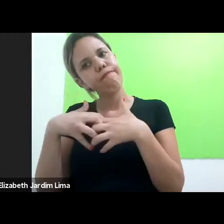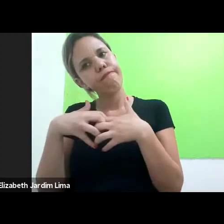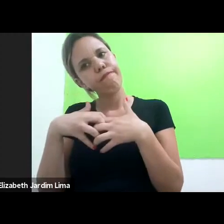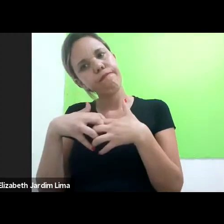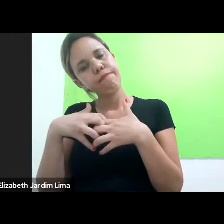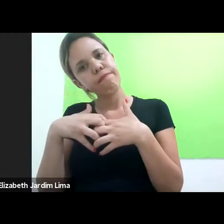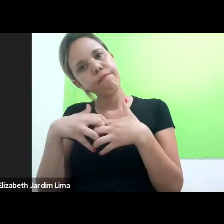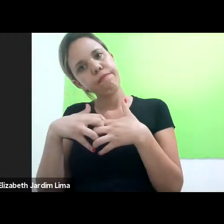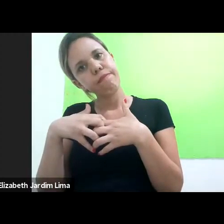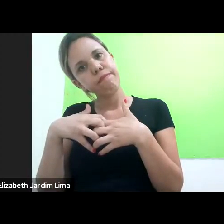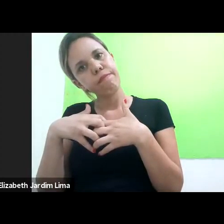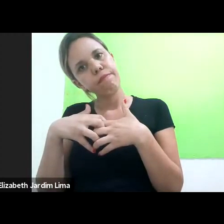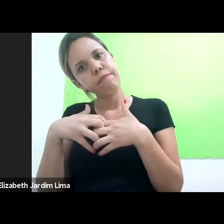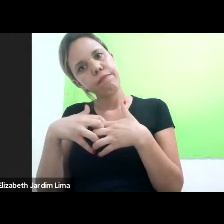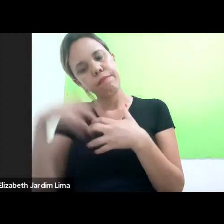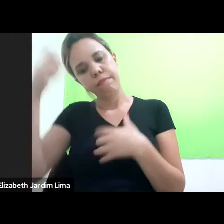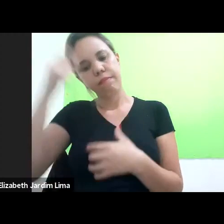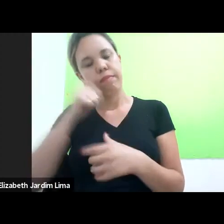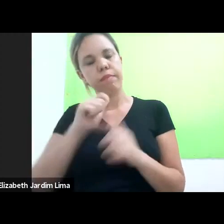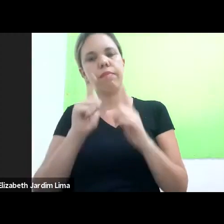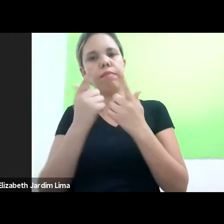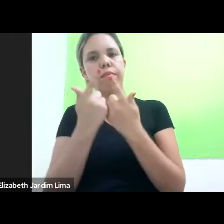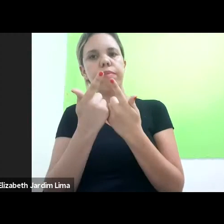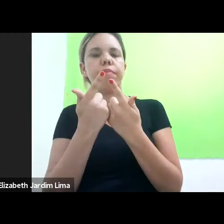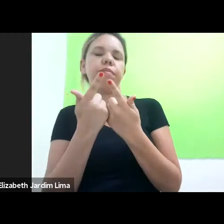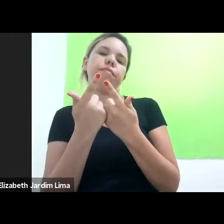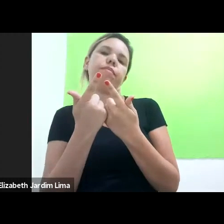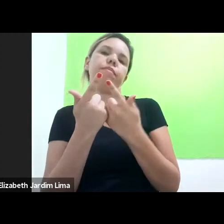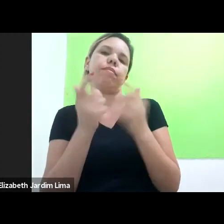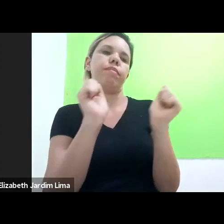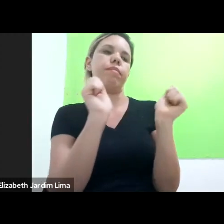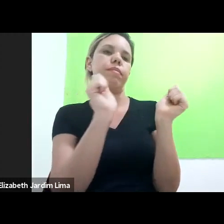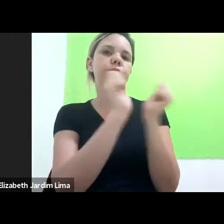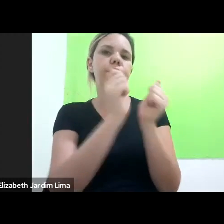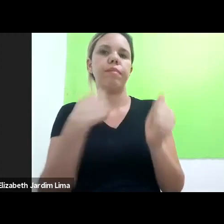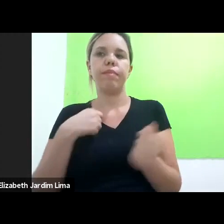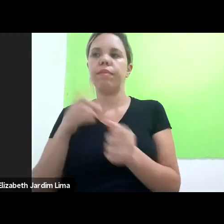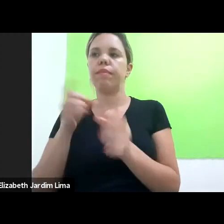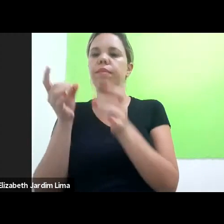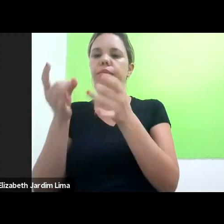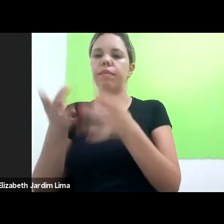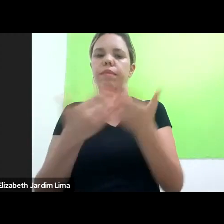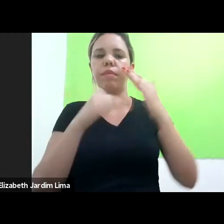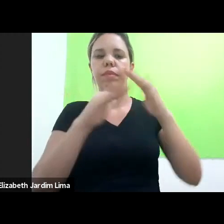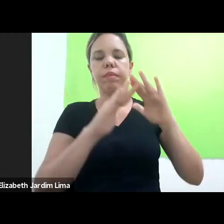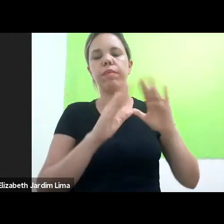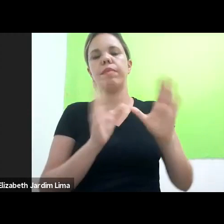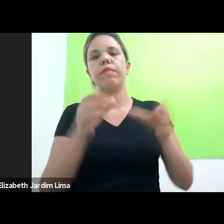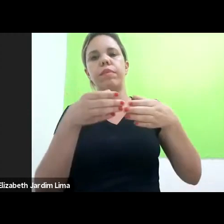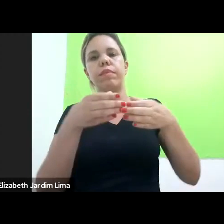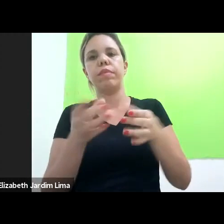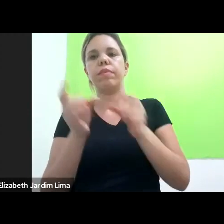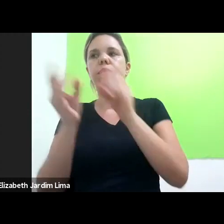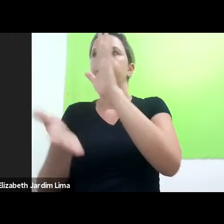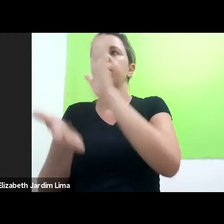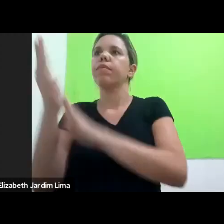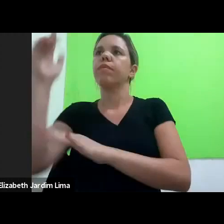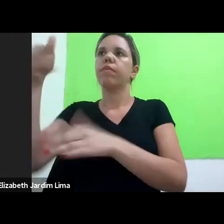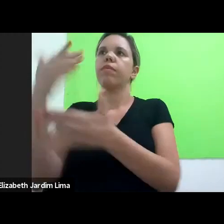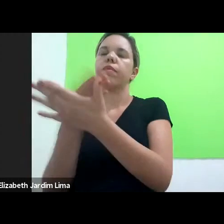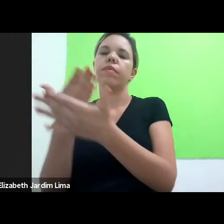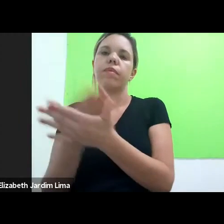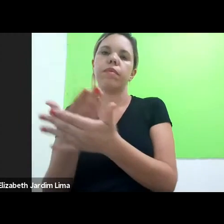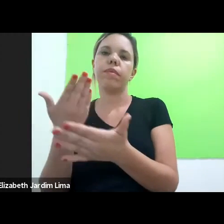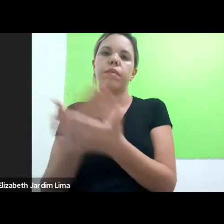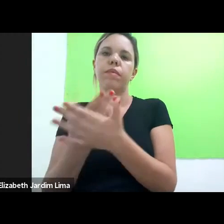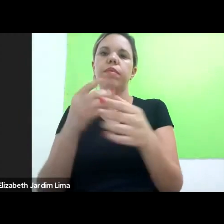uma quilombola, né, que saiu da sua comunidade para estudar, enfim, contrapondo ao conhecimento de um